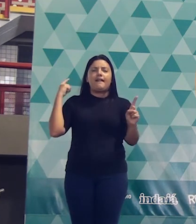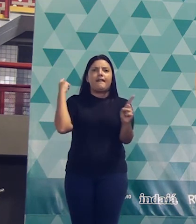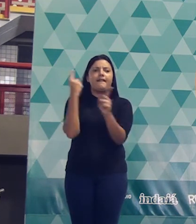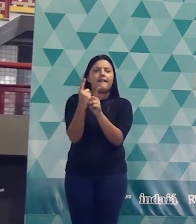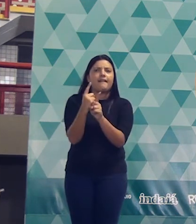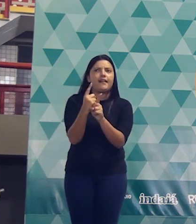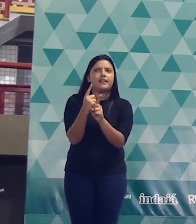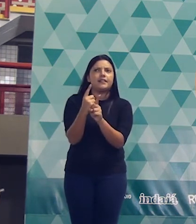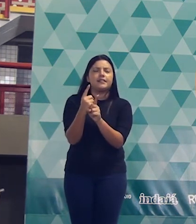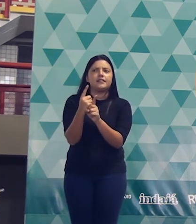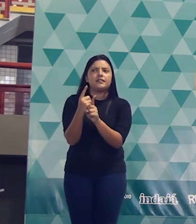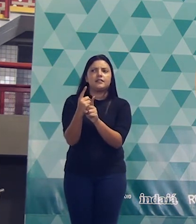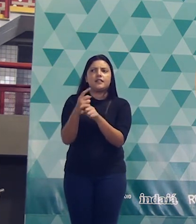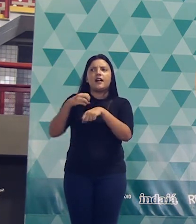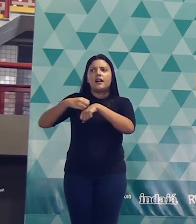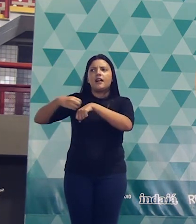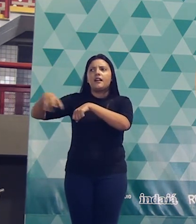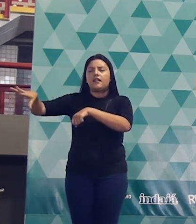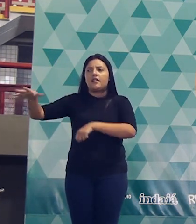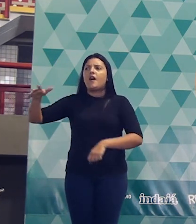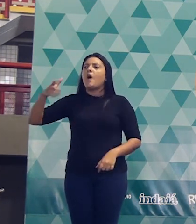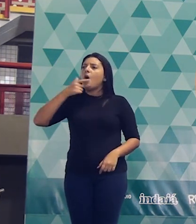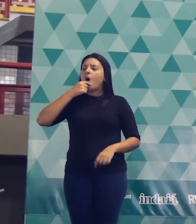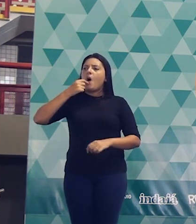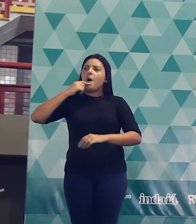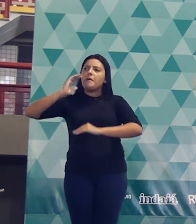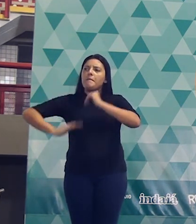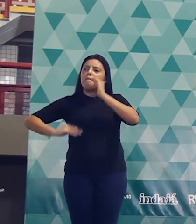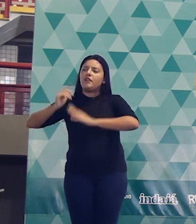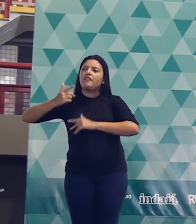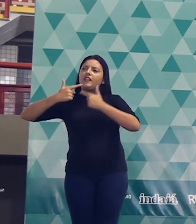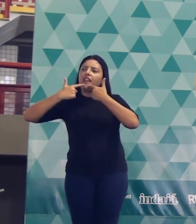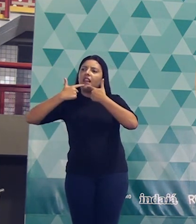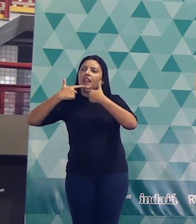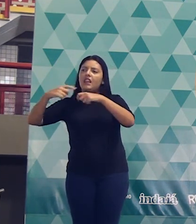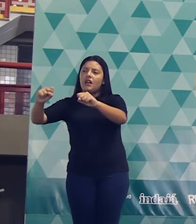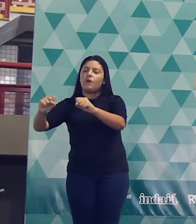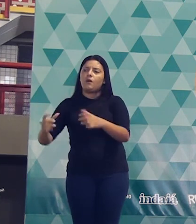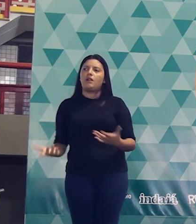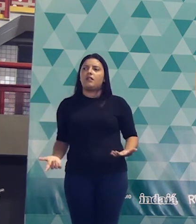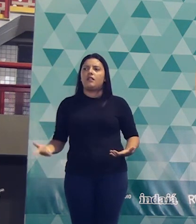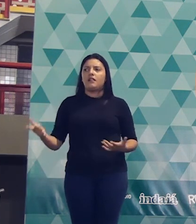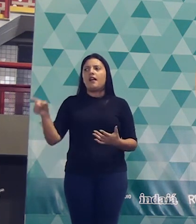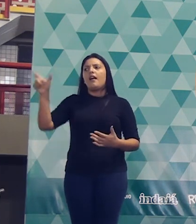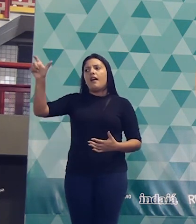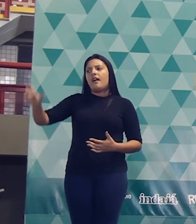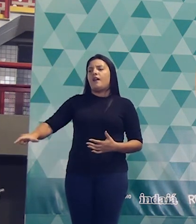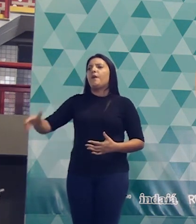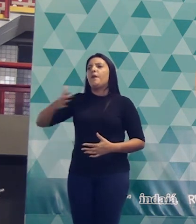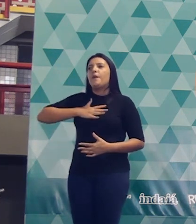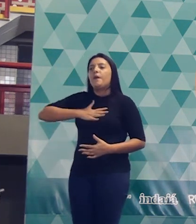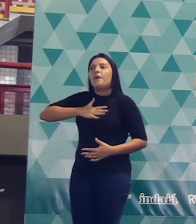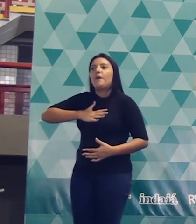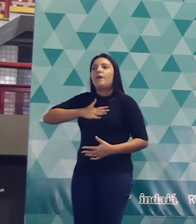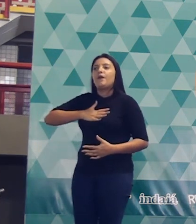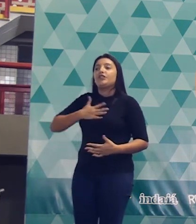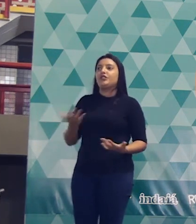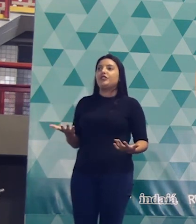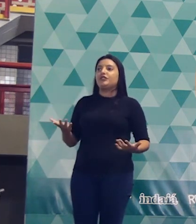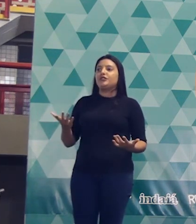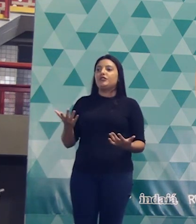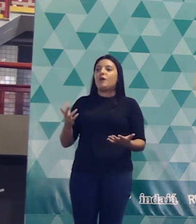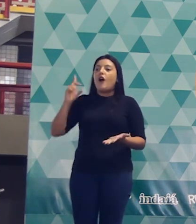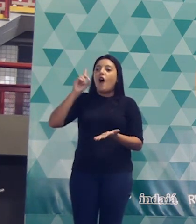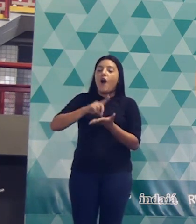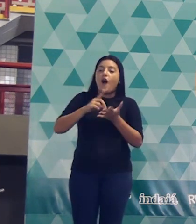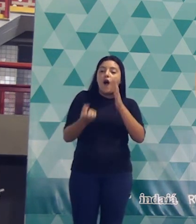Paulo Ronay, notável linguista e grande amigo de Aurélio Buarque de Holanda, Paulo gostou de saber da origem real do nome canguru,